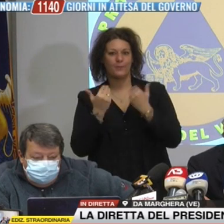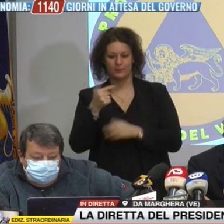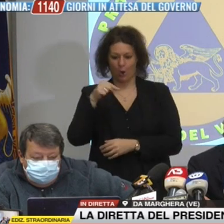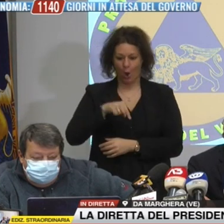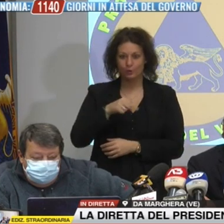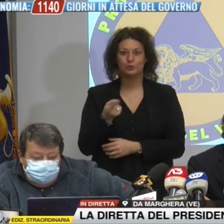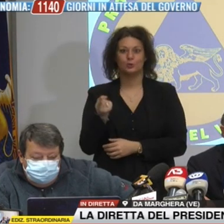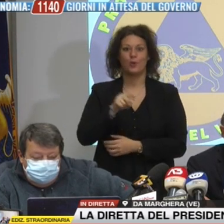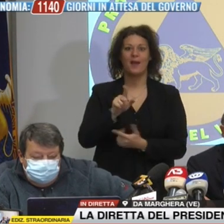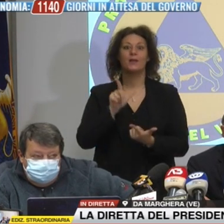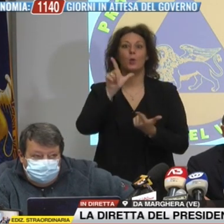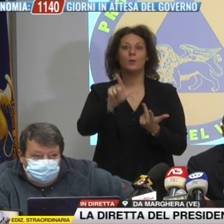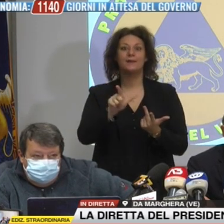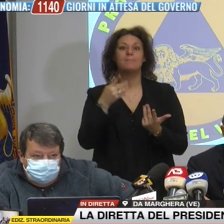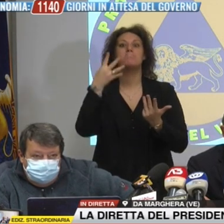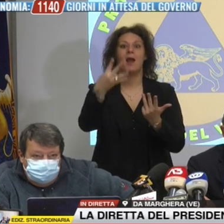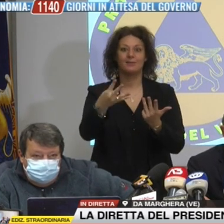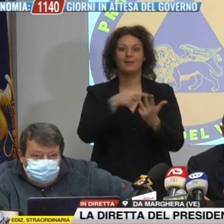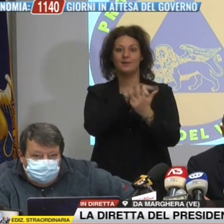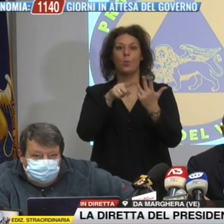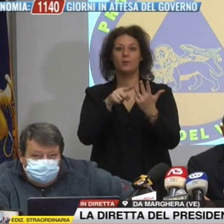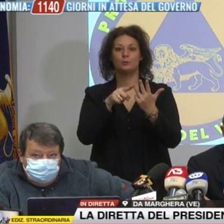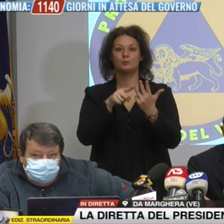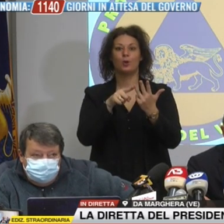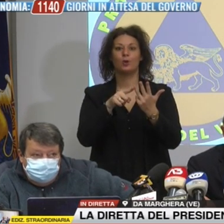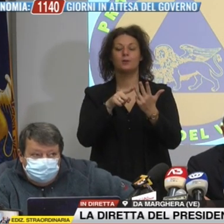c'è lunedì e c'è martedì.